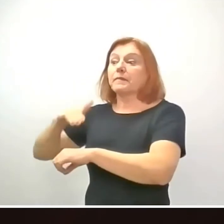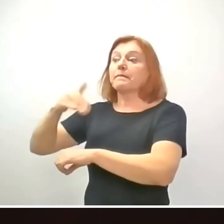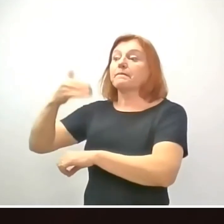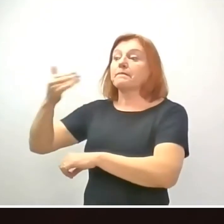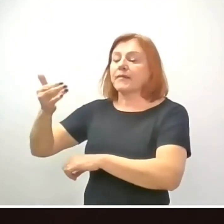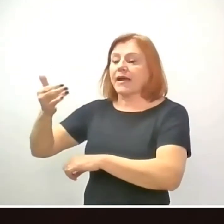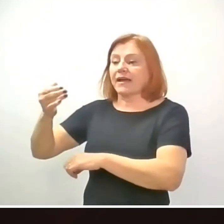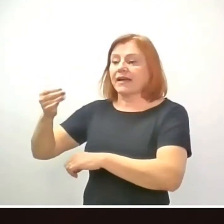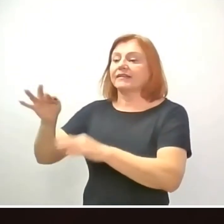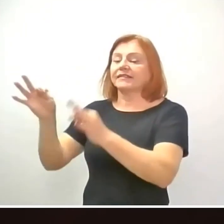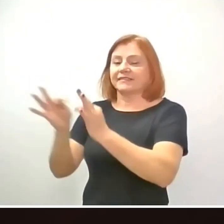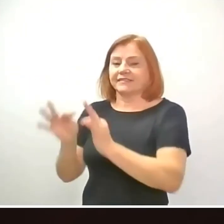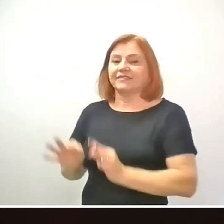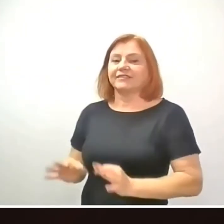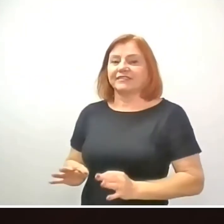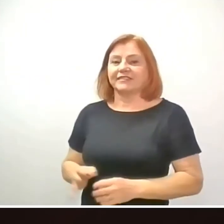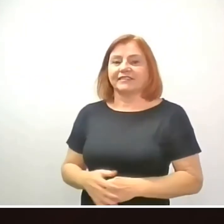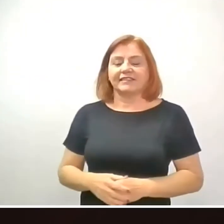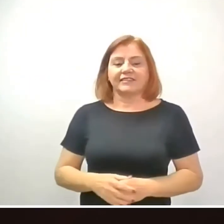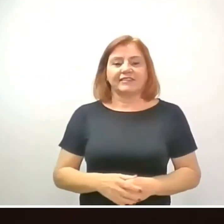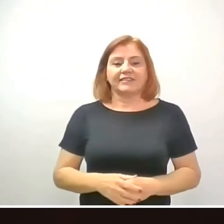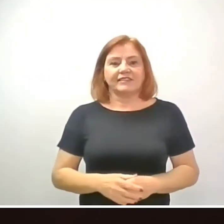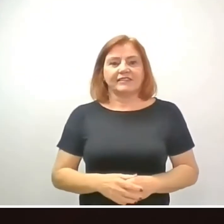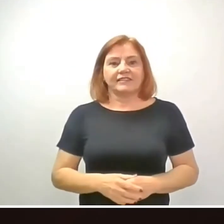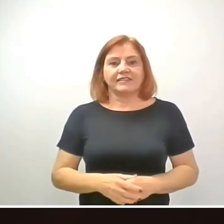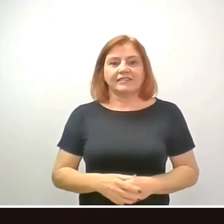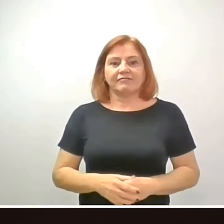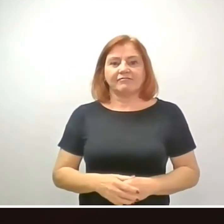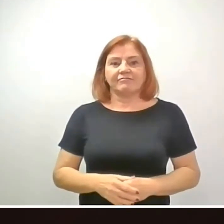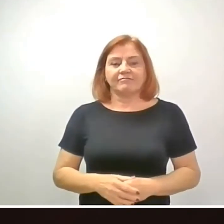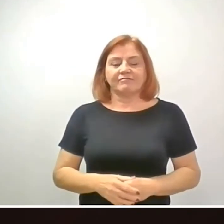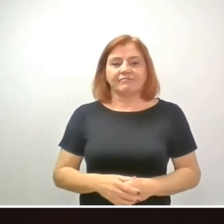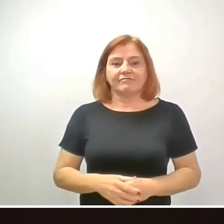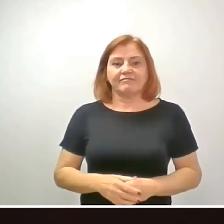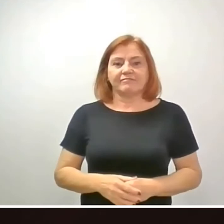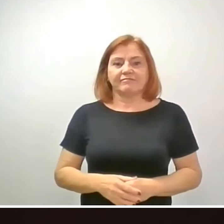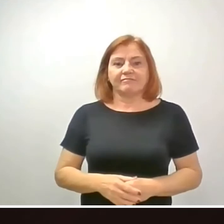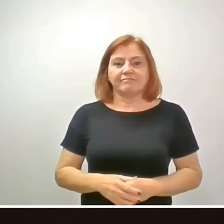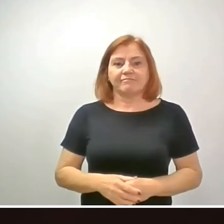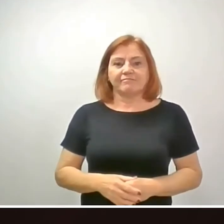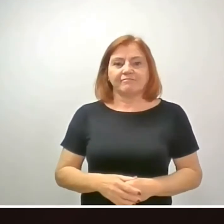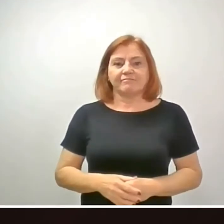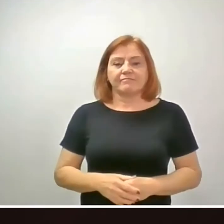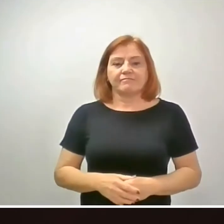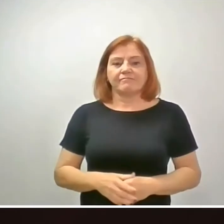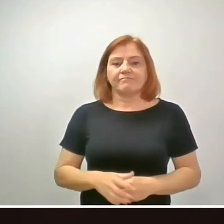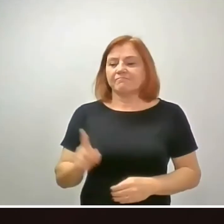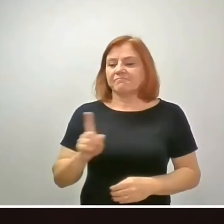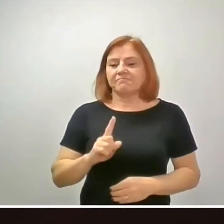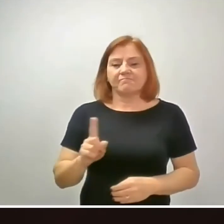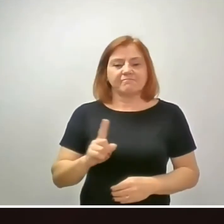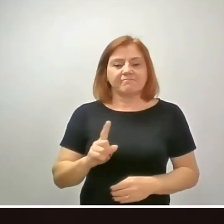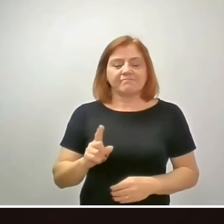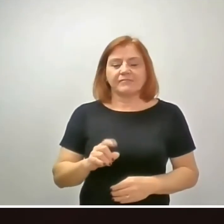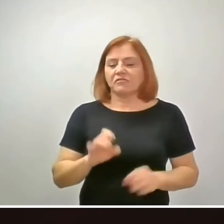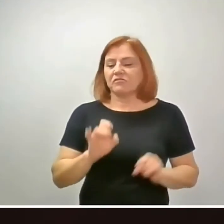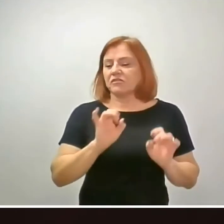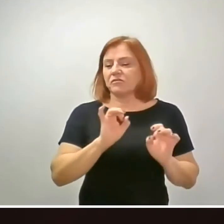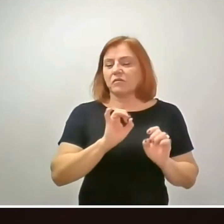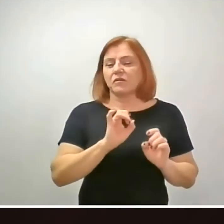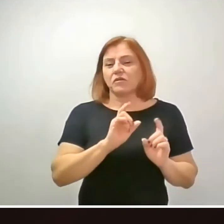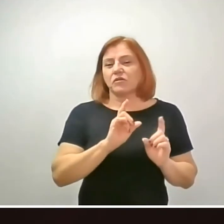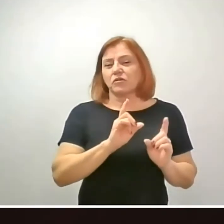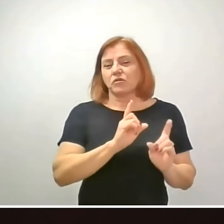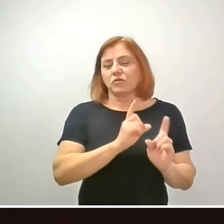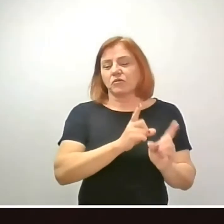isso, né? Há tantos quantos não têm essa doutrina e que não conheceram, como eles dizem, as coisas profundas